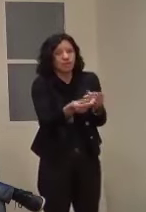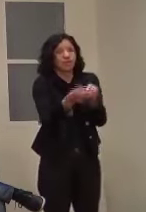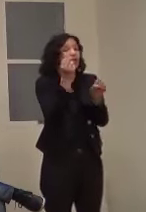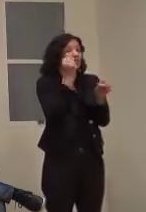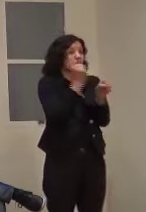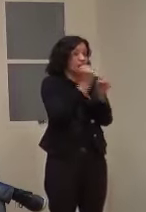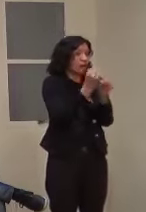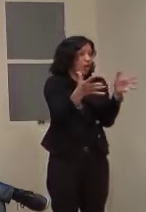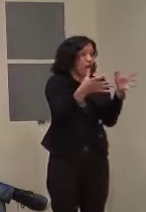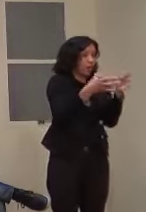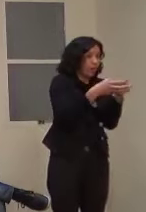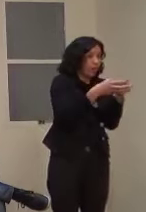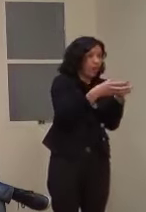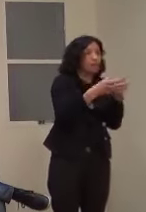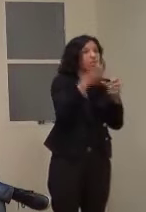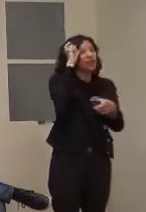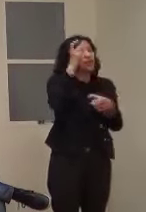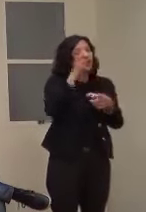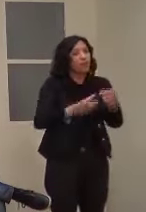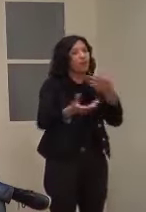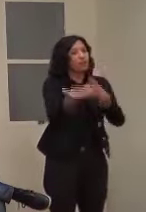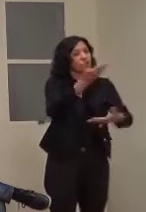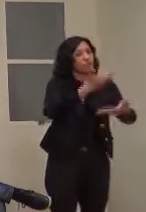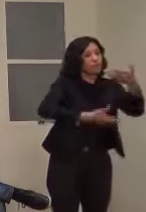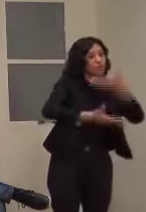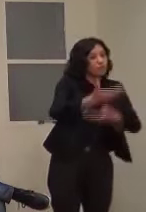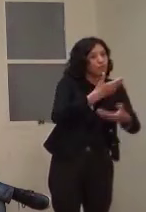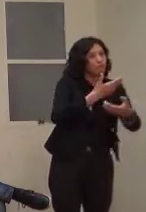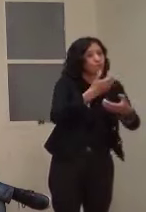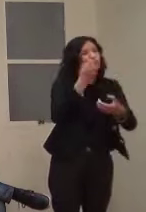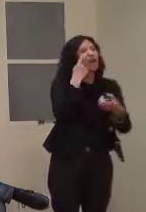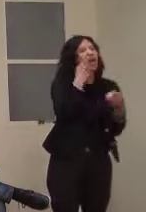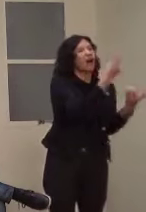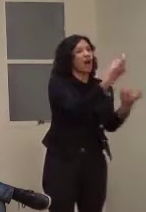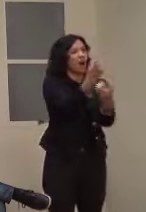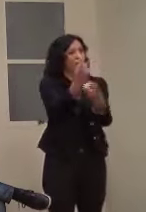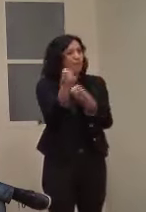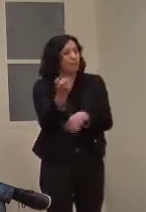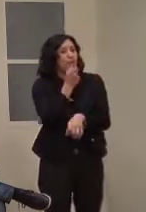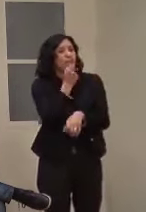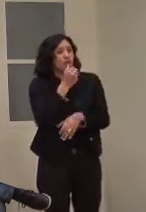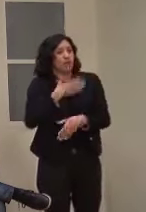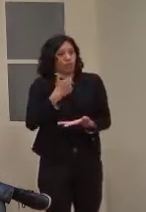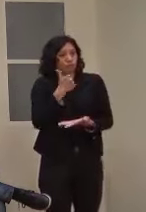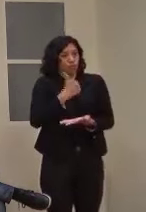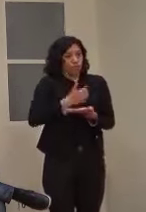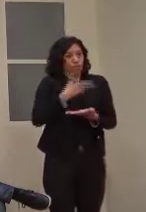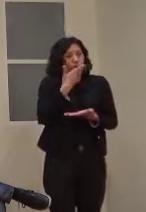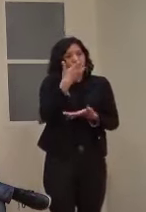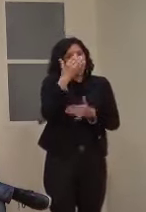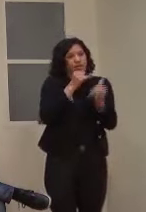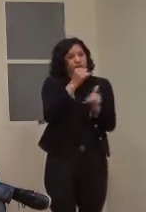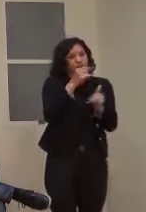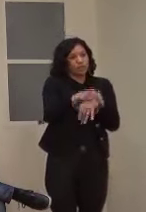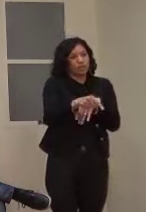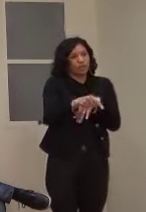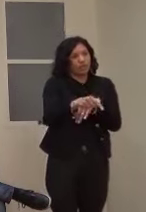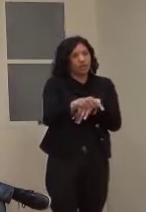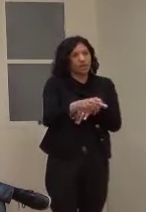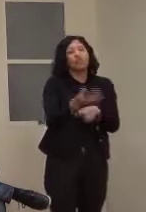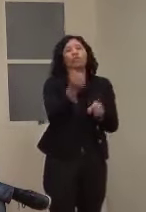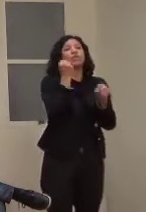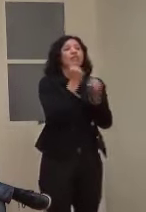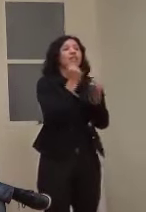en equipo intercambiando experiencias fortaleciéndonos como procuro en mi caso diciendo mezclan el porqué imagínense que está